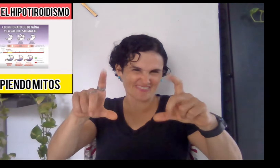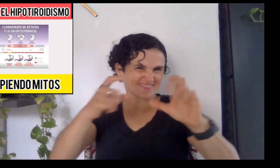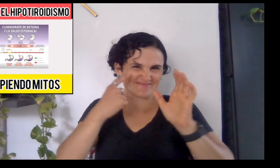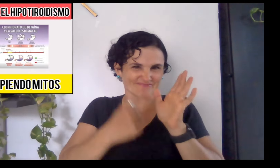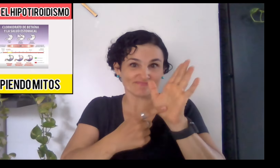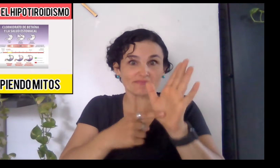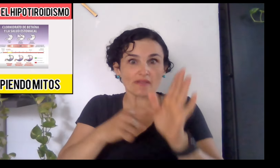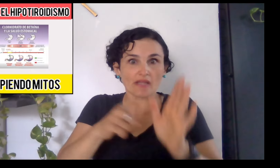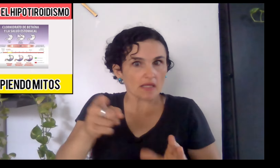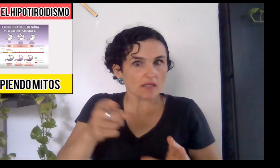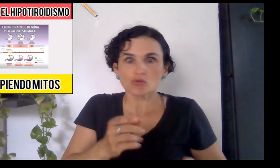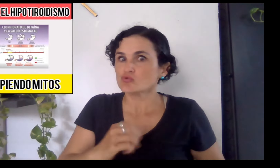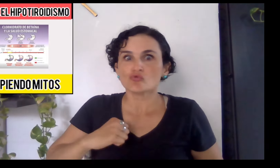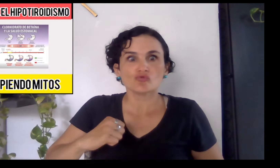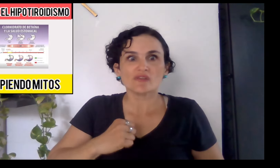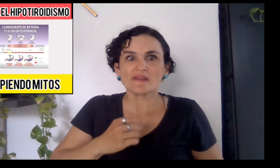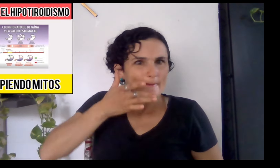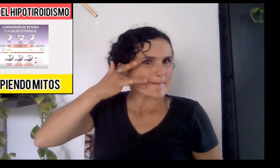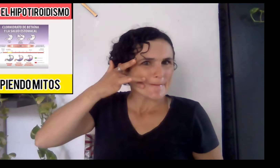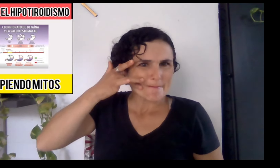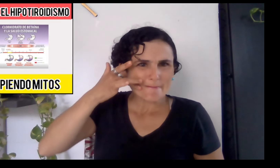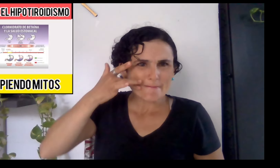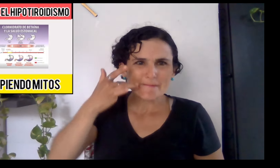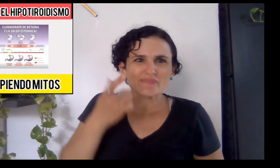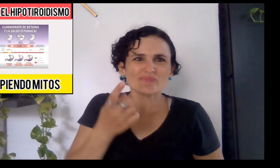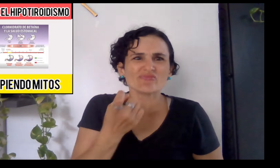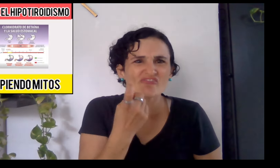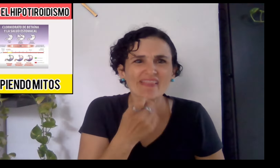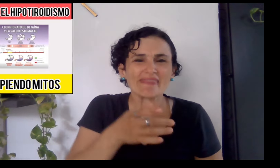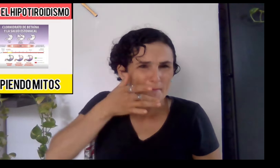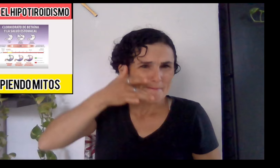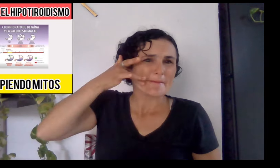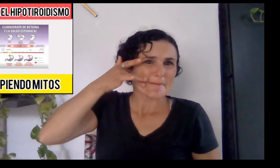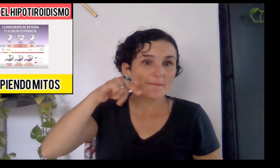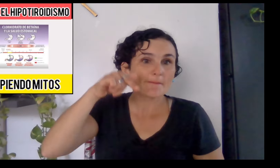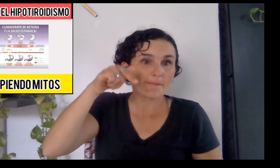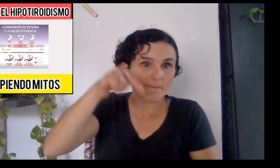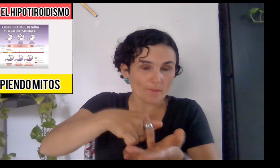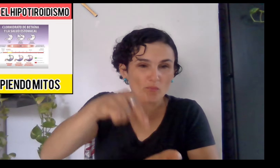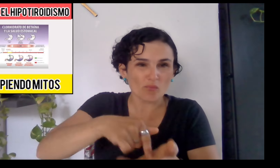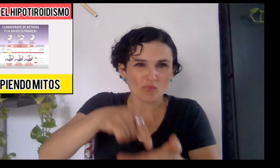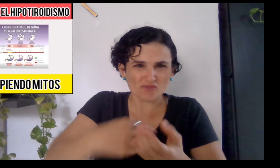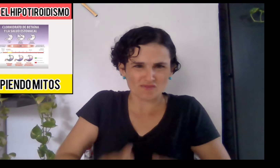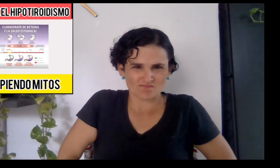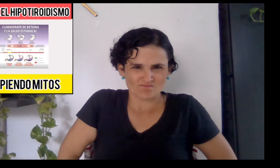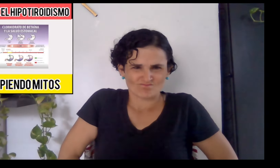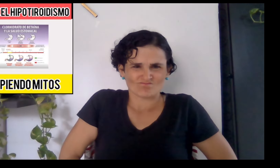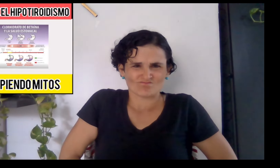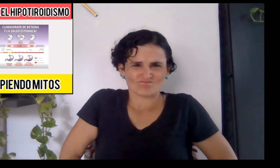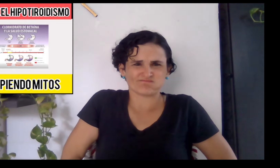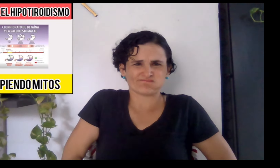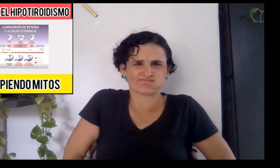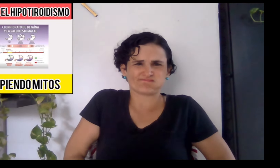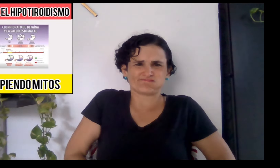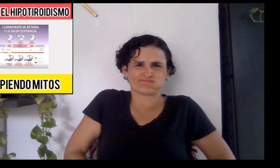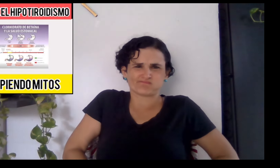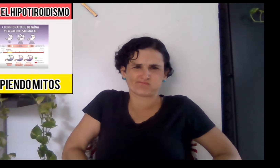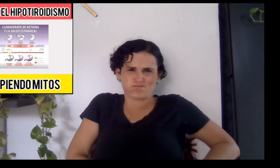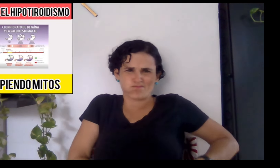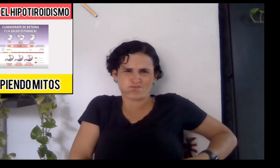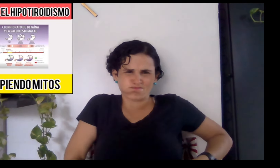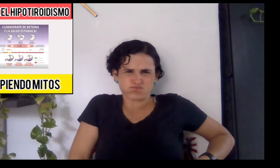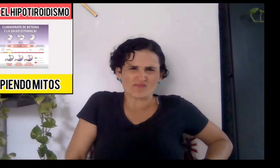casi ácido, le falta mucho ácido, y eso hace que se pase ácido hacia el intestino. Y entonces nos quema el intestino. Y